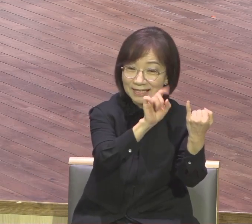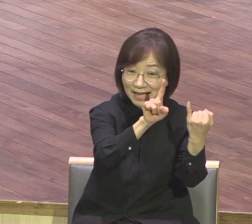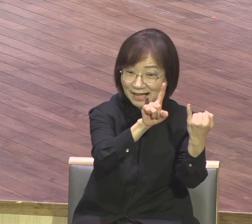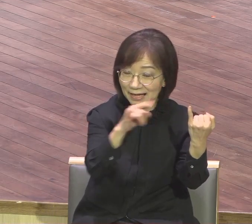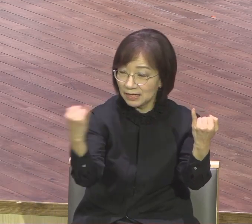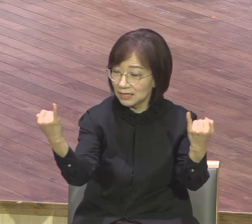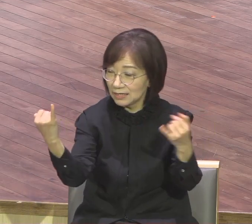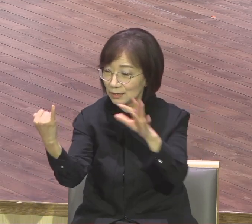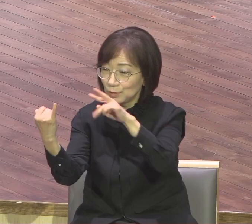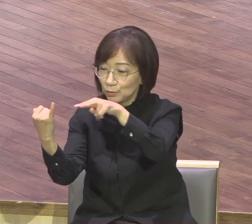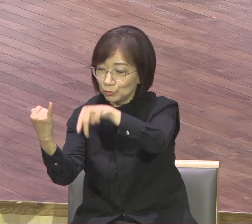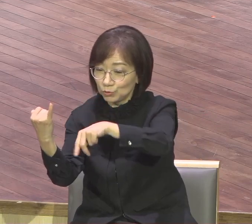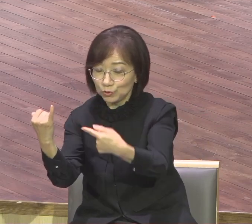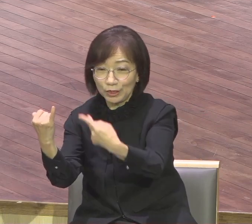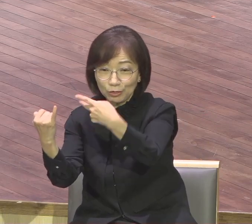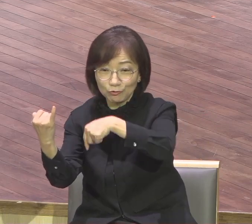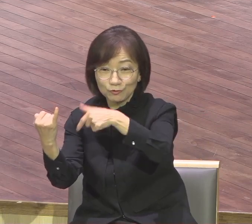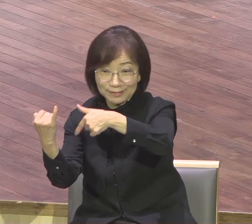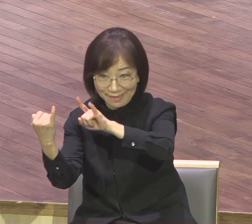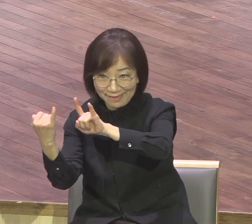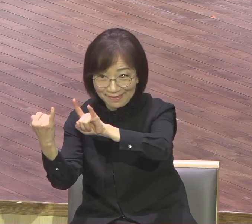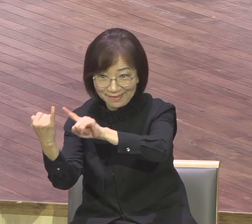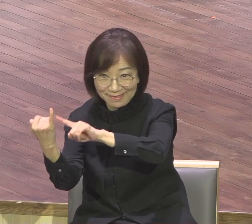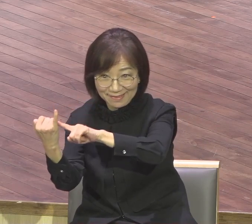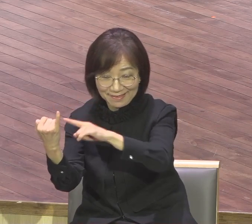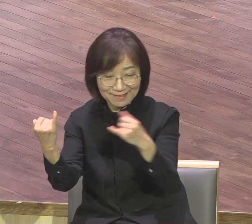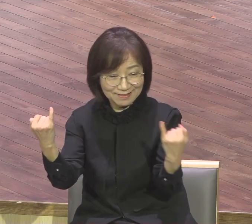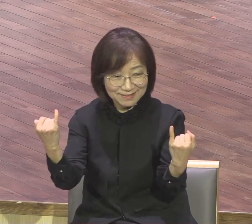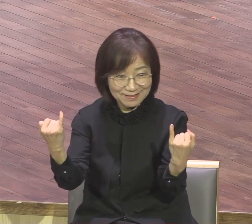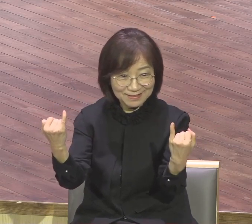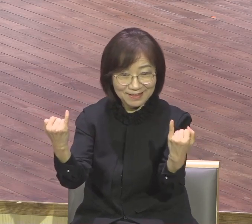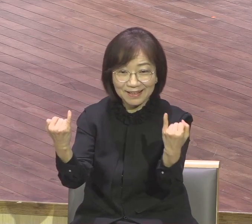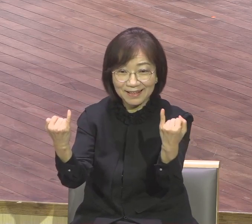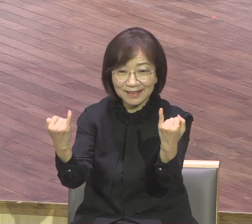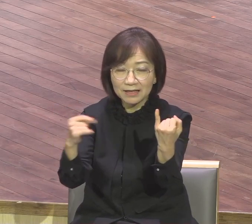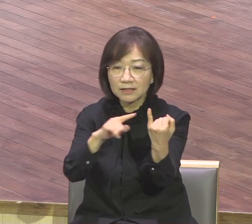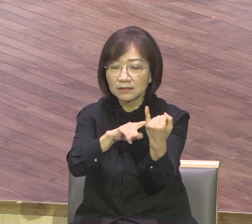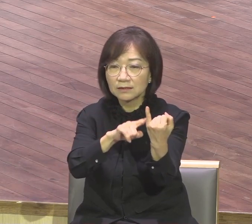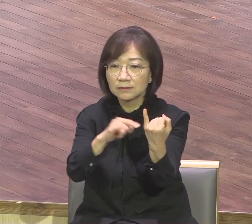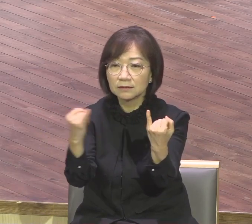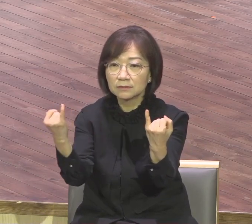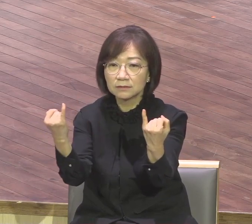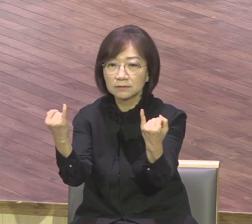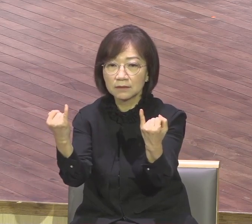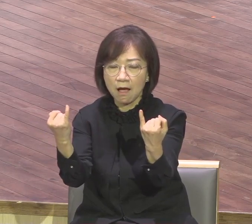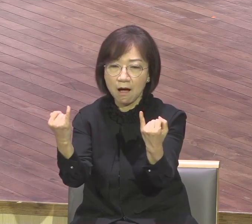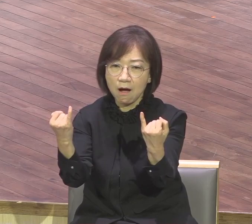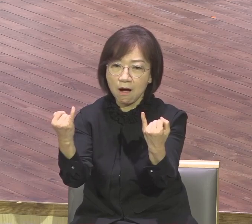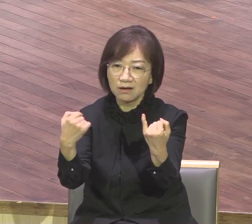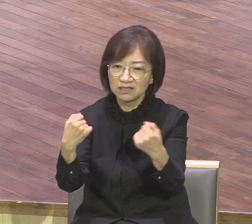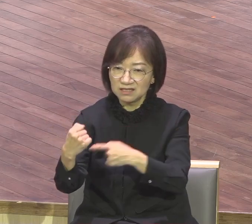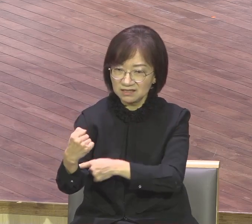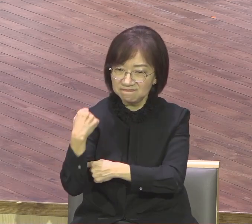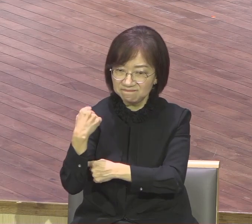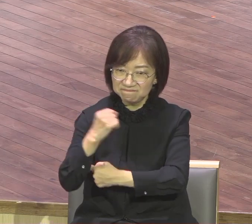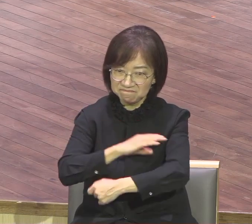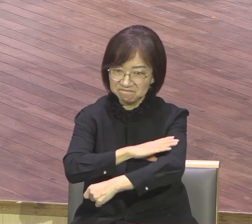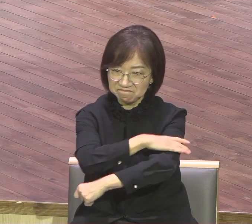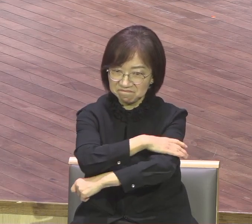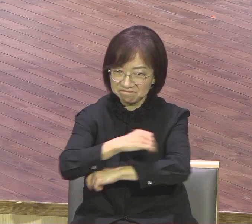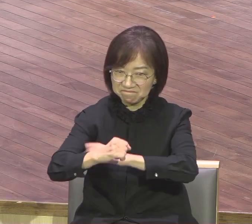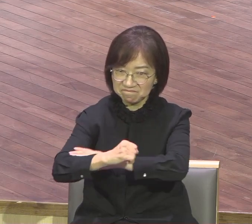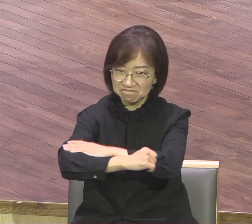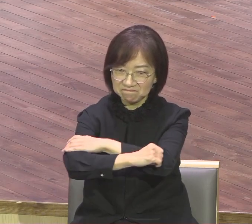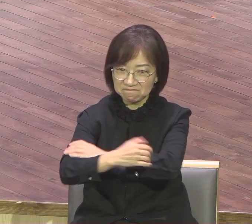son las protagonistas? Evodía y Sintique. 요디아와 순두개가 두 강력한 이 파워